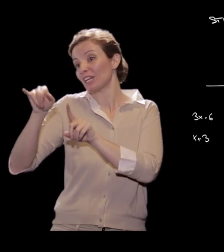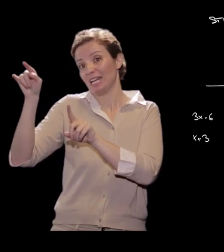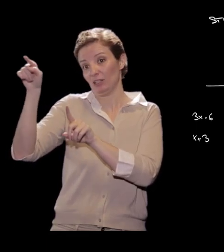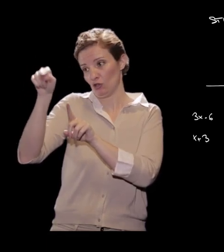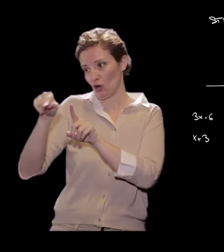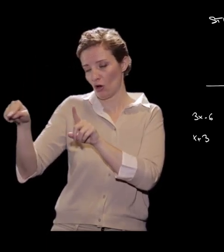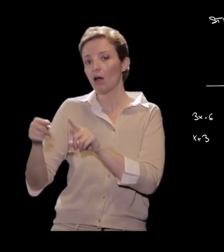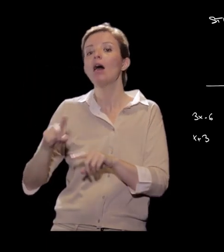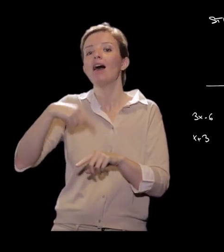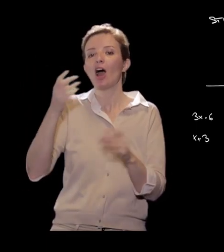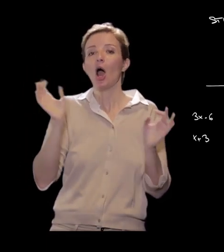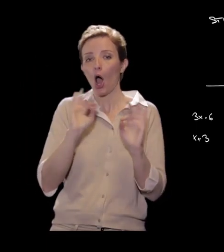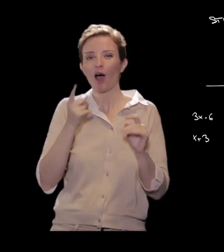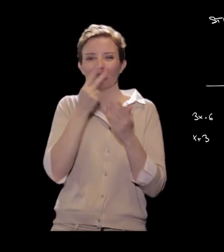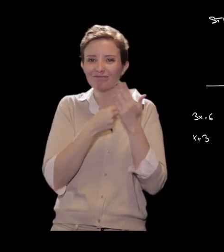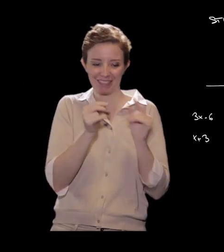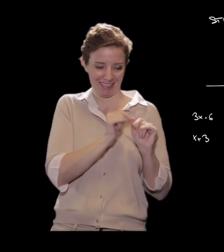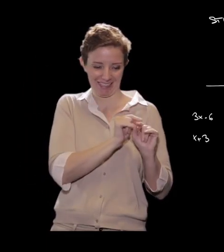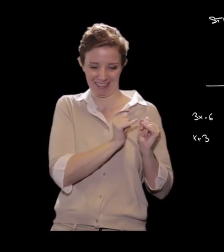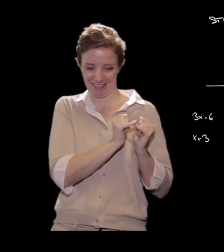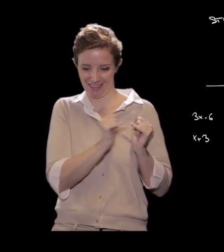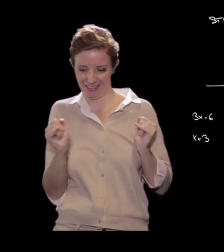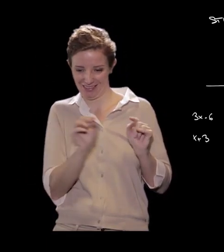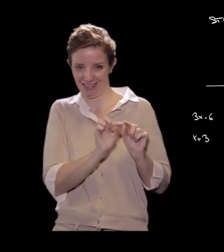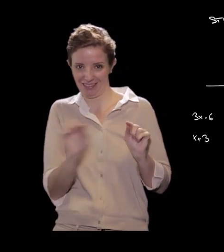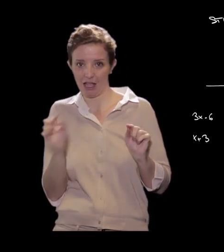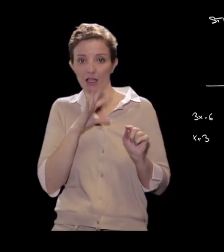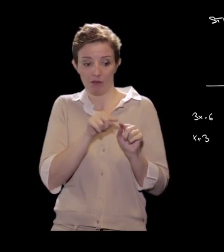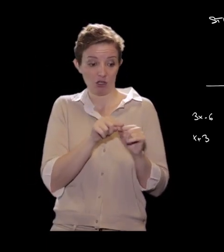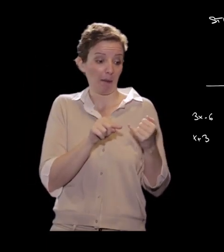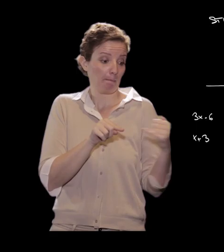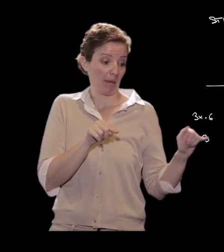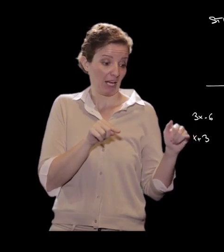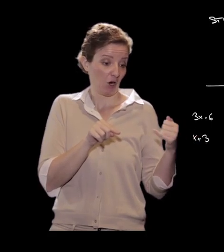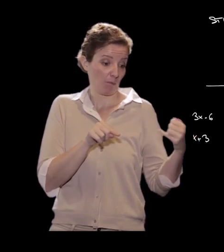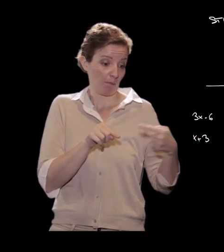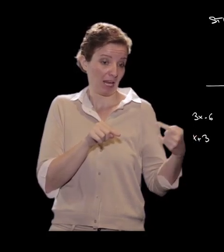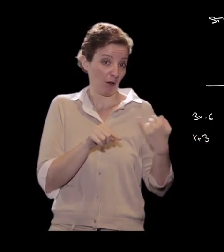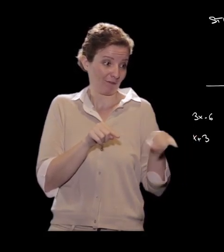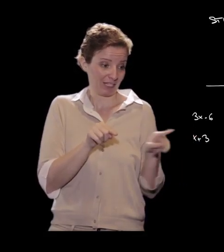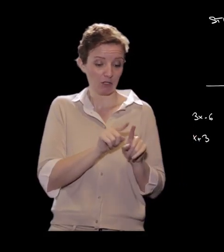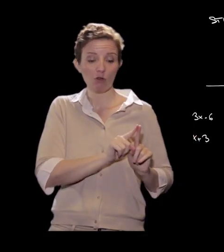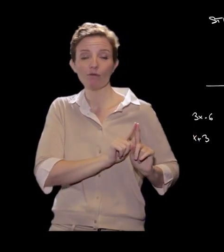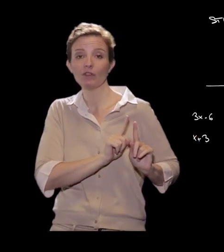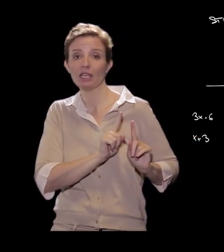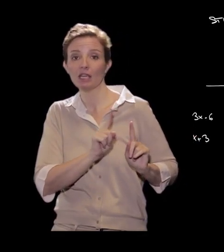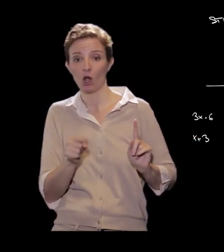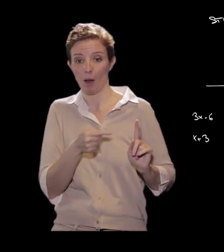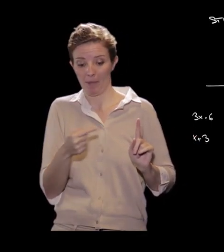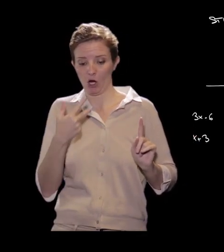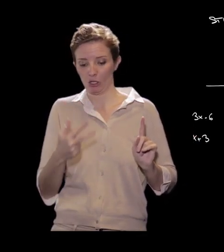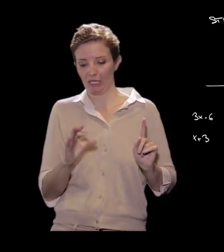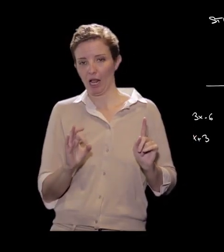orientata avremo meno infinito fino arrivare a il valore meno 3 che non è incluso